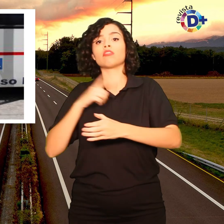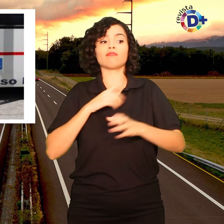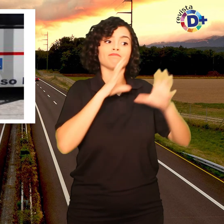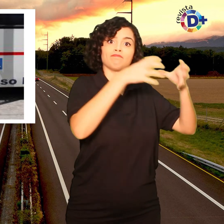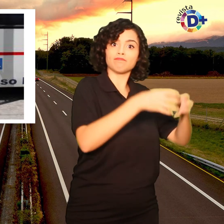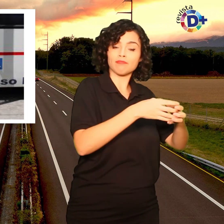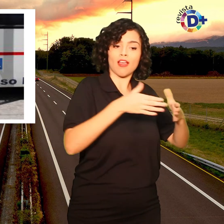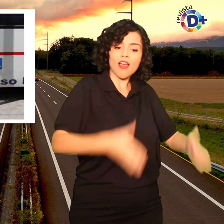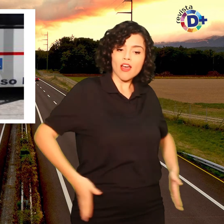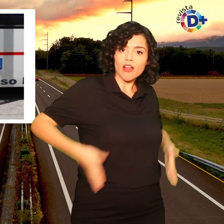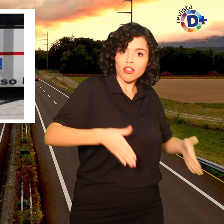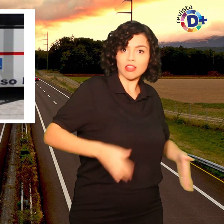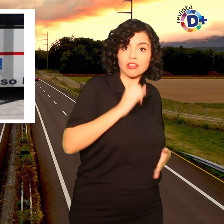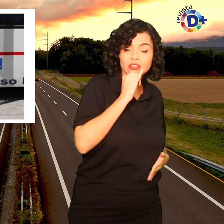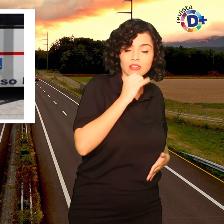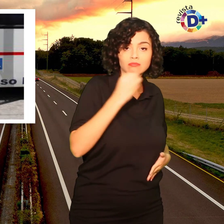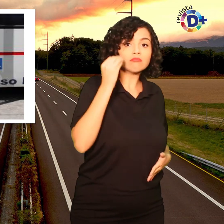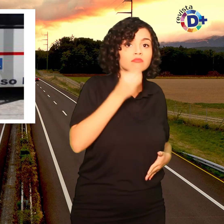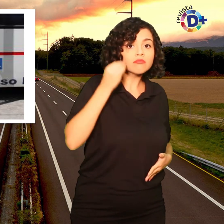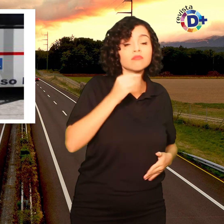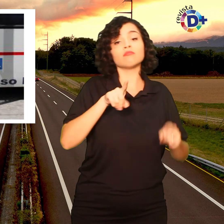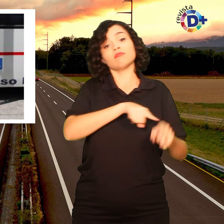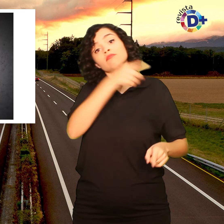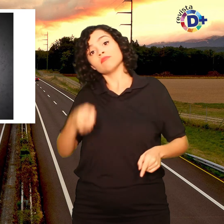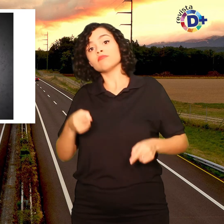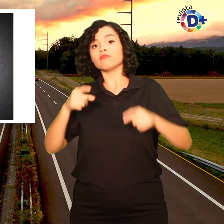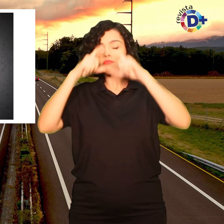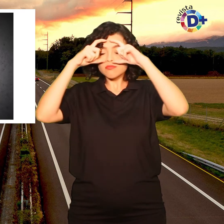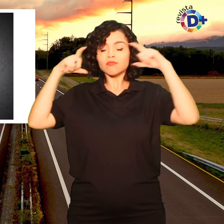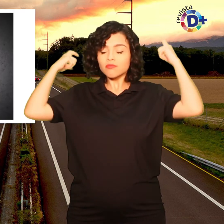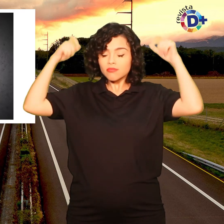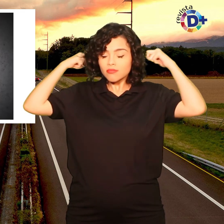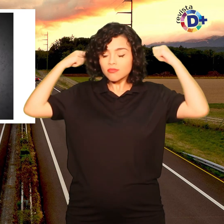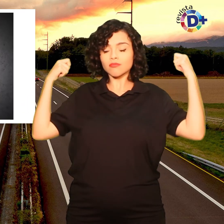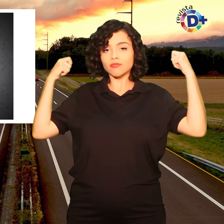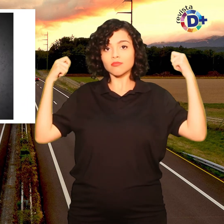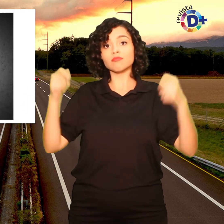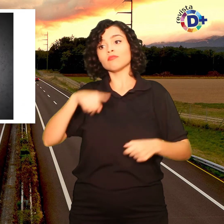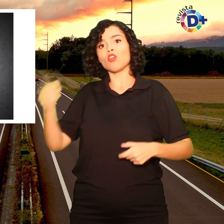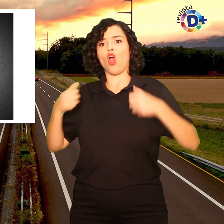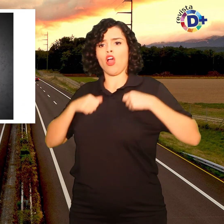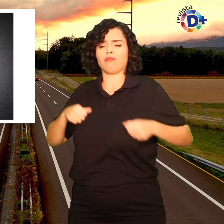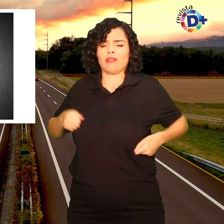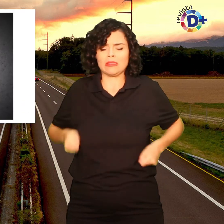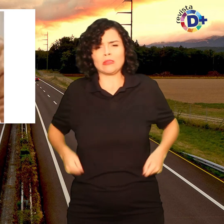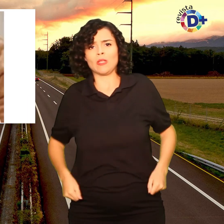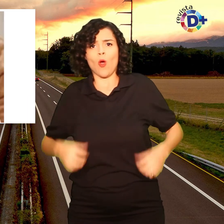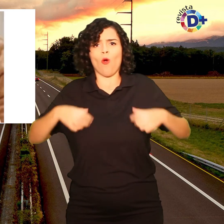cadeira de rodas usaram venda nos olhos vestiram roupas que simula o corpo de um idoso e